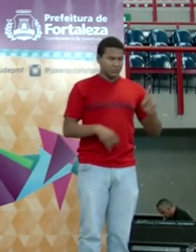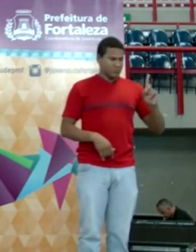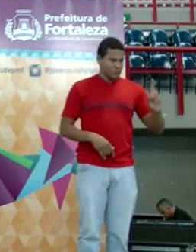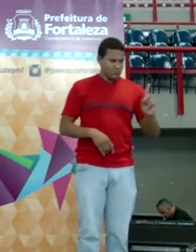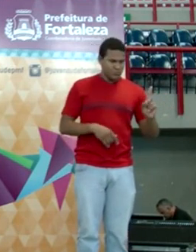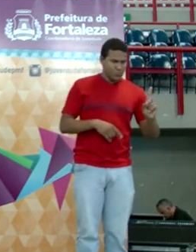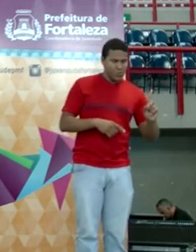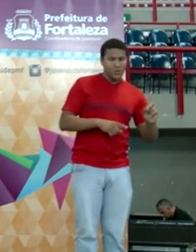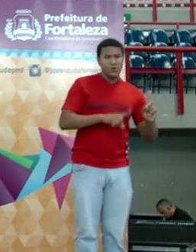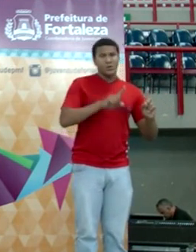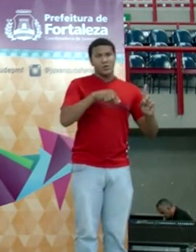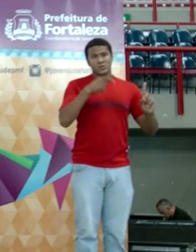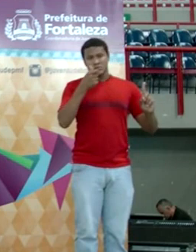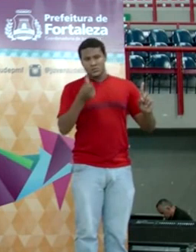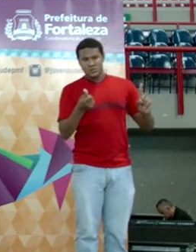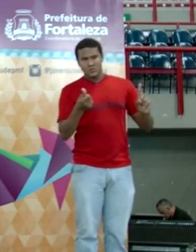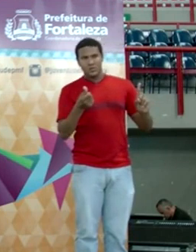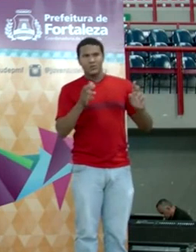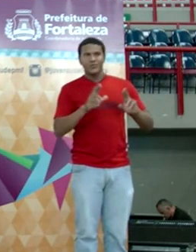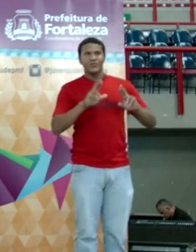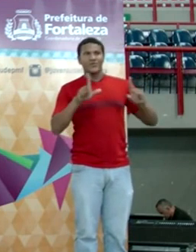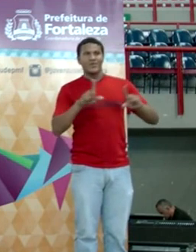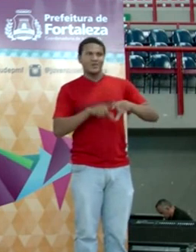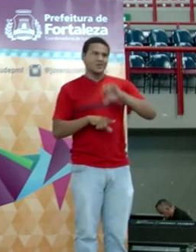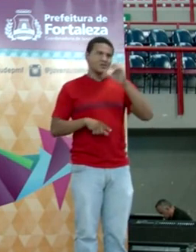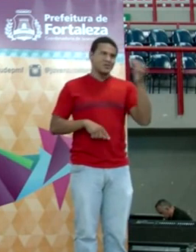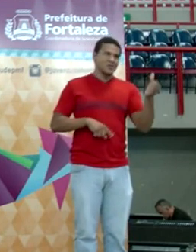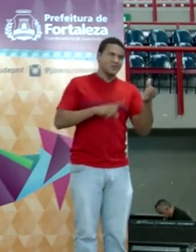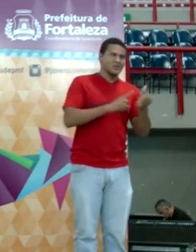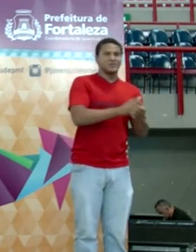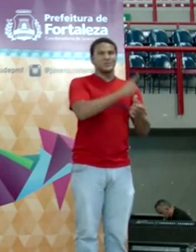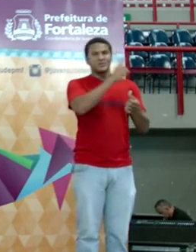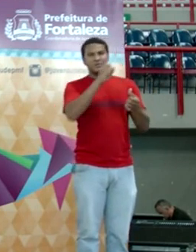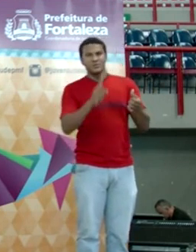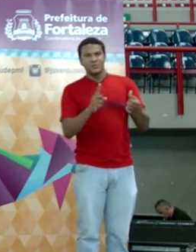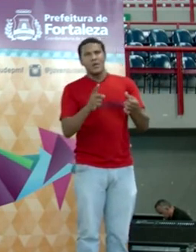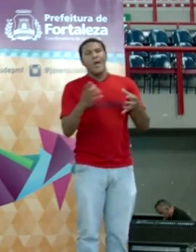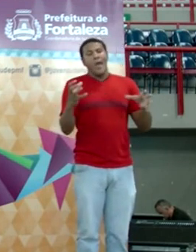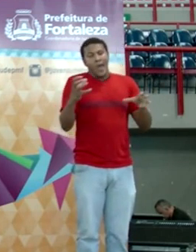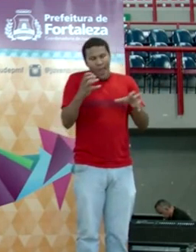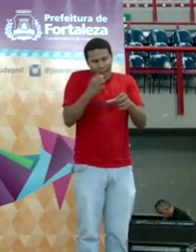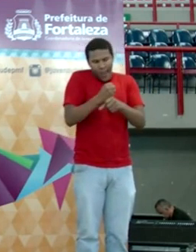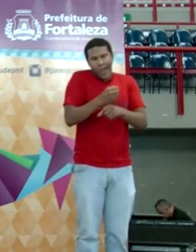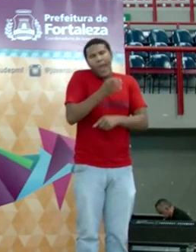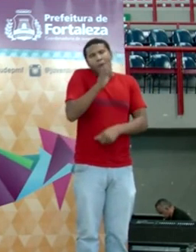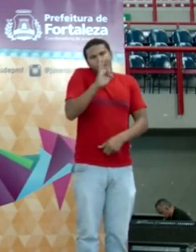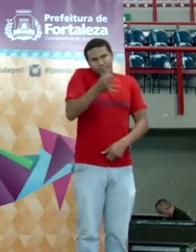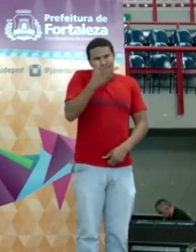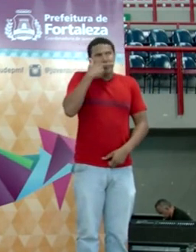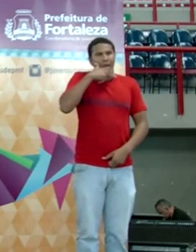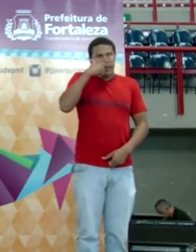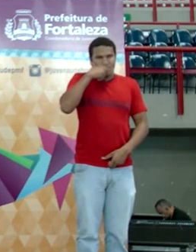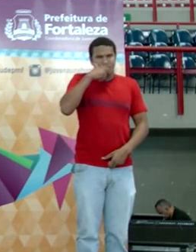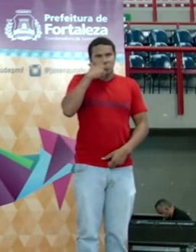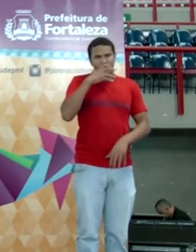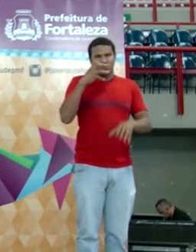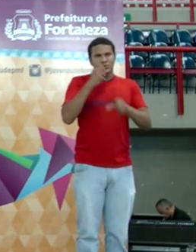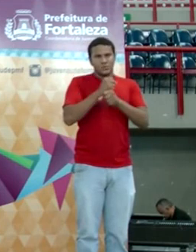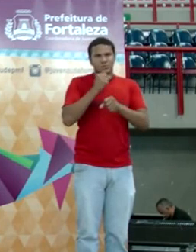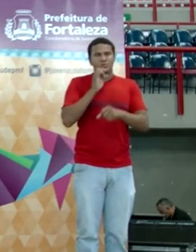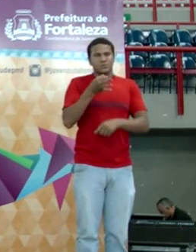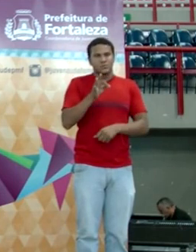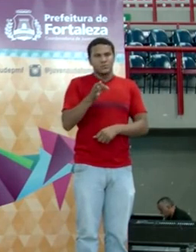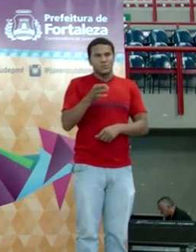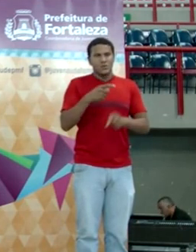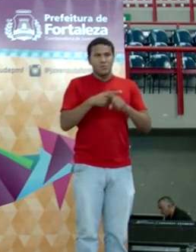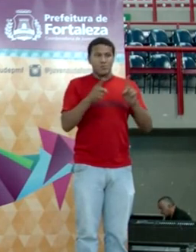é diferente de sair primeiro 6, depois o 1. E embora a soma seja a mesma, mas 1, 6 é um resultado,